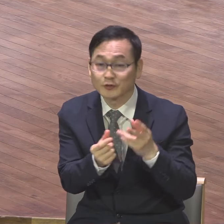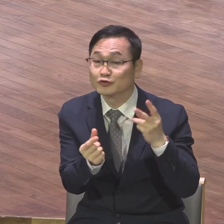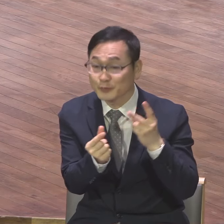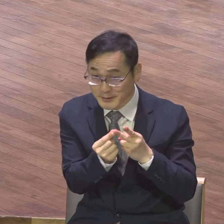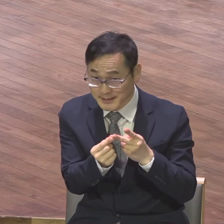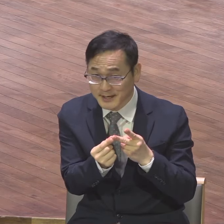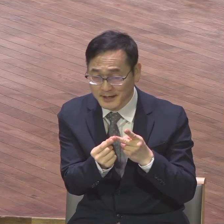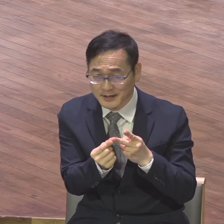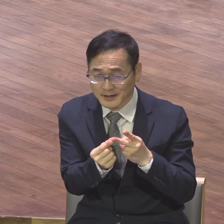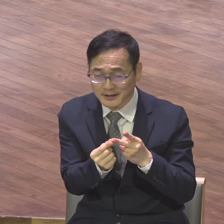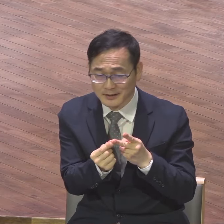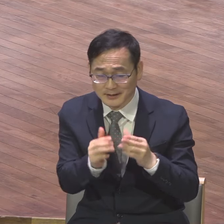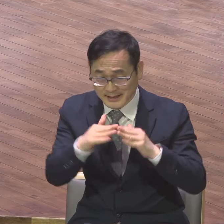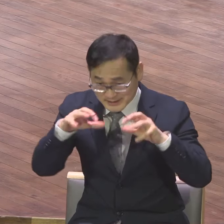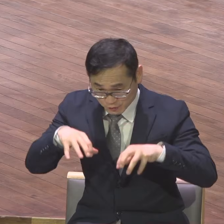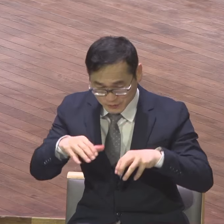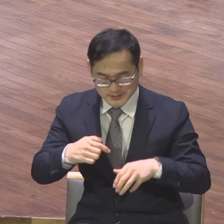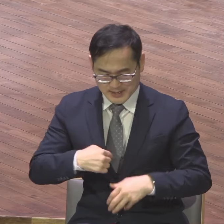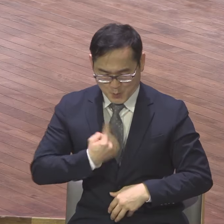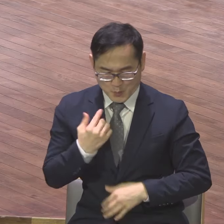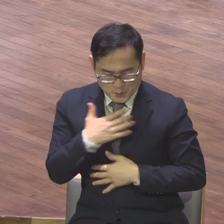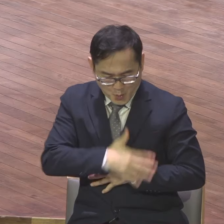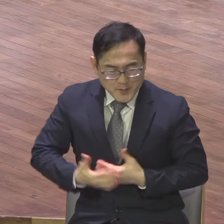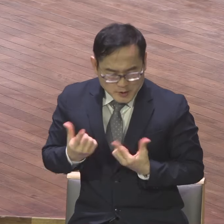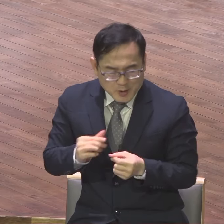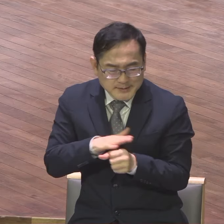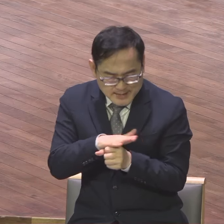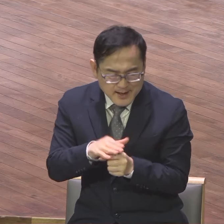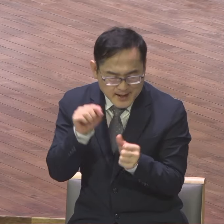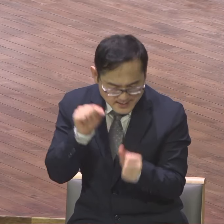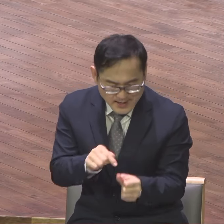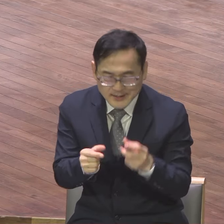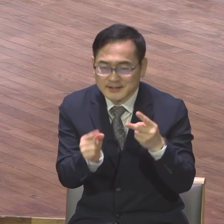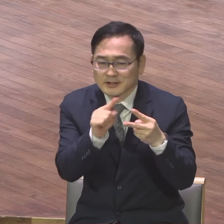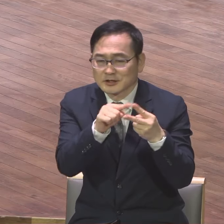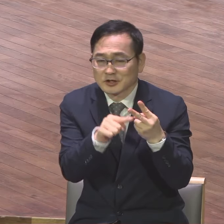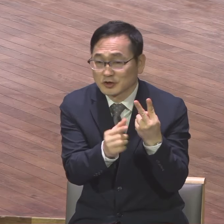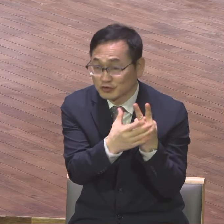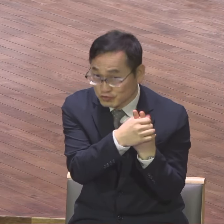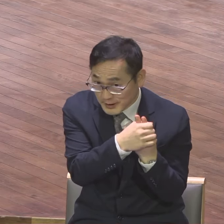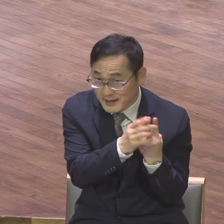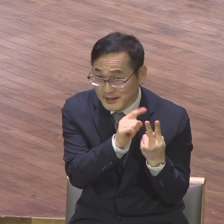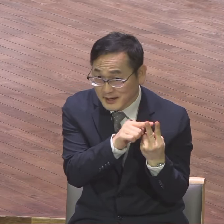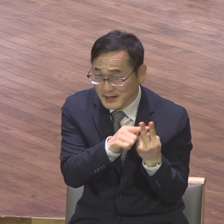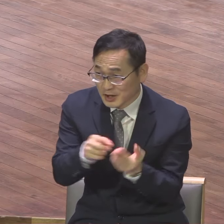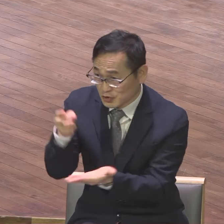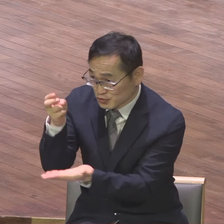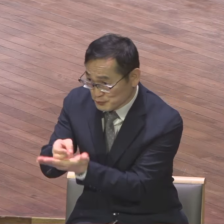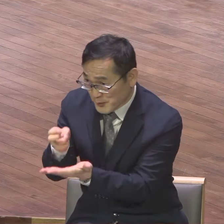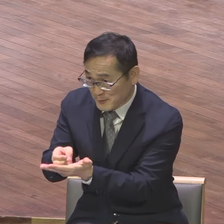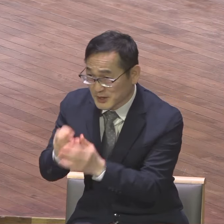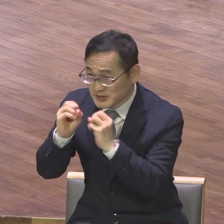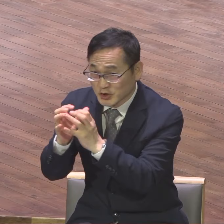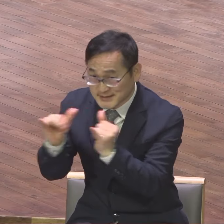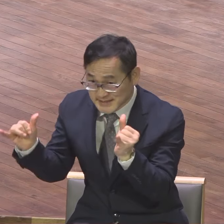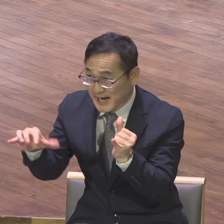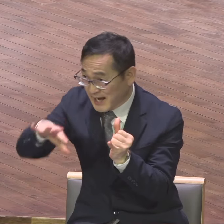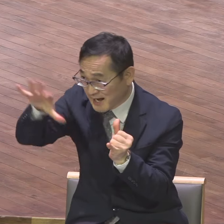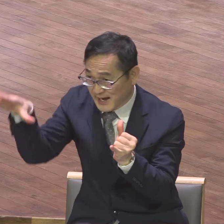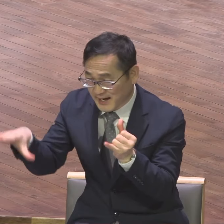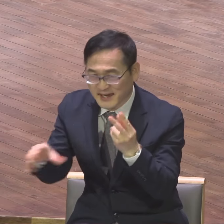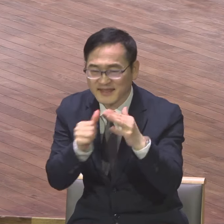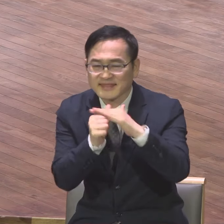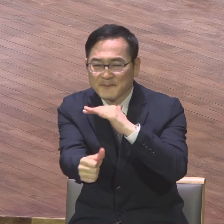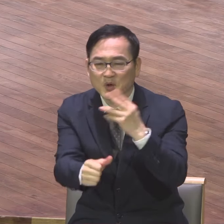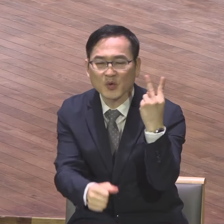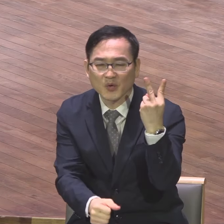둘째는 그와 같으니 내 이웃을 내 자신과 같이 사랑하라 하셨으니 이 두 계명이 온 율법과 선지자의